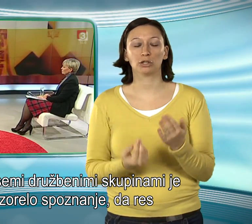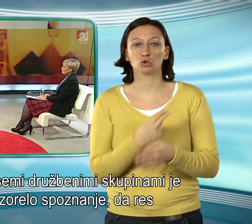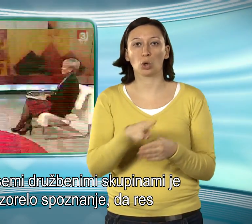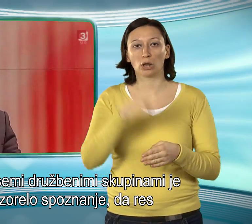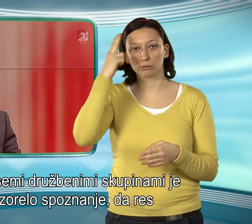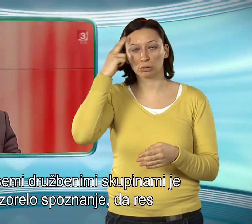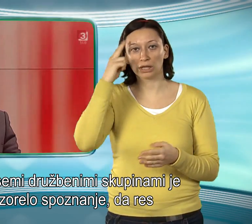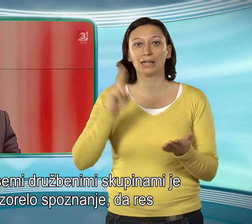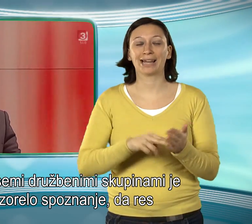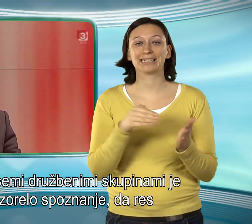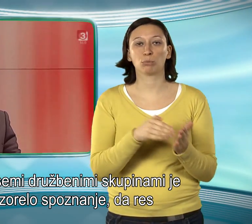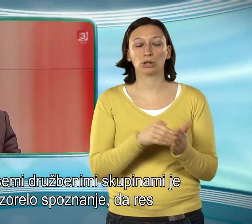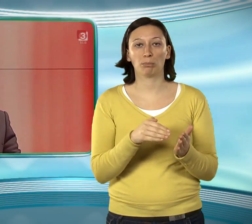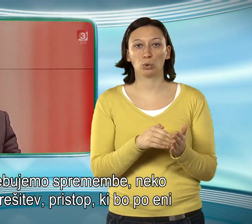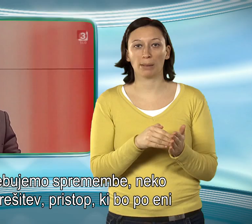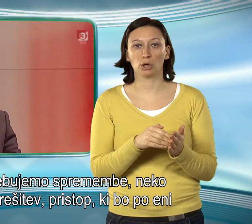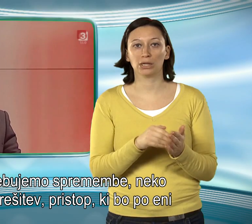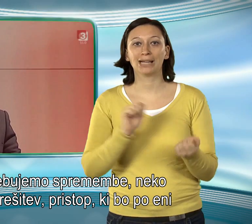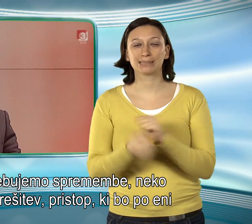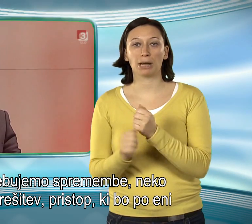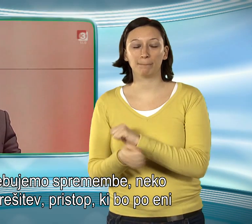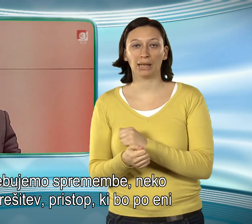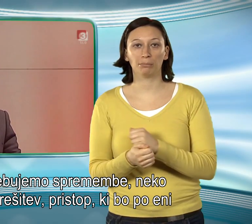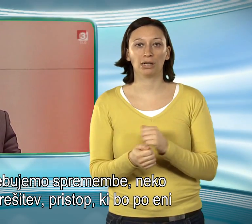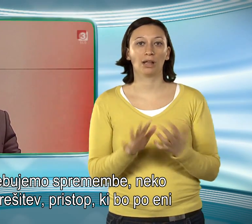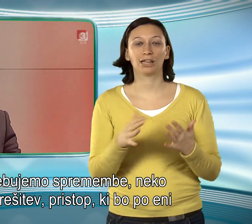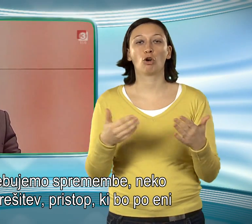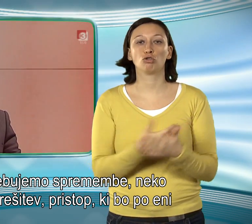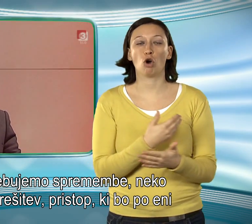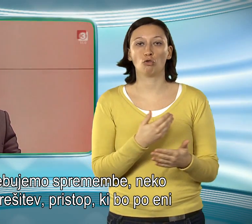dozorelo spoznanje, da res potrebujemo spremembe, neko novo